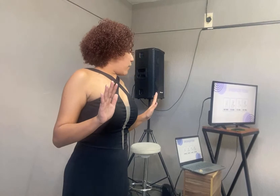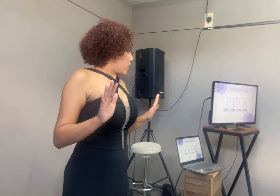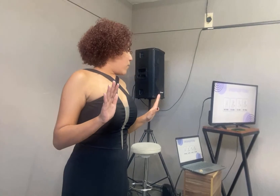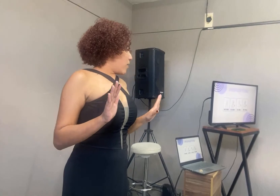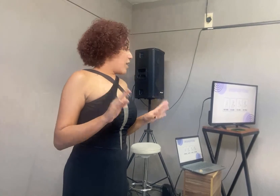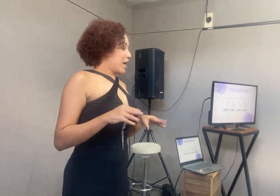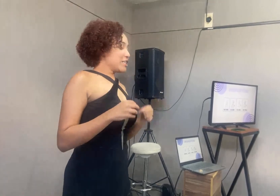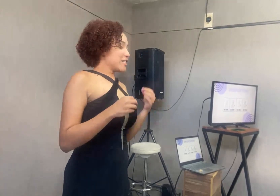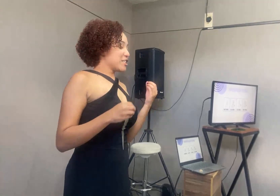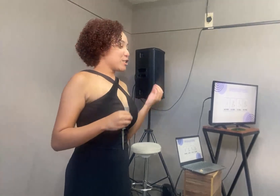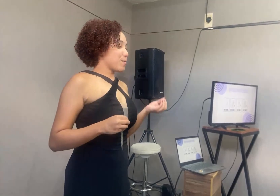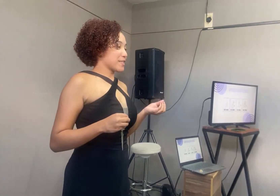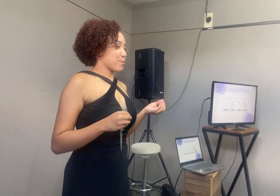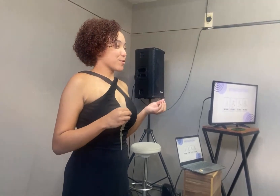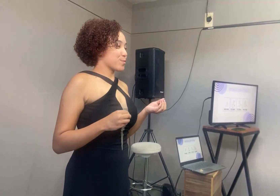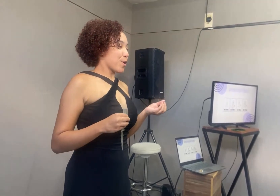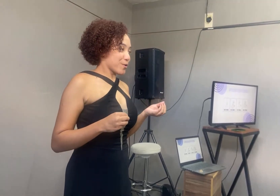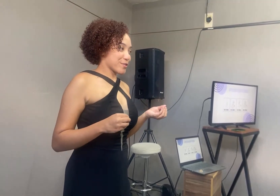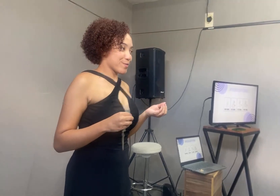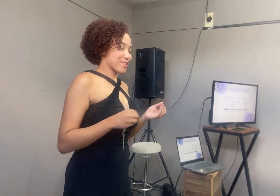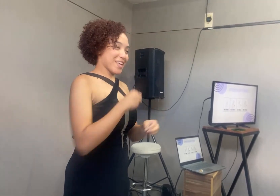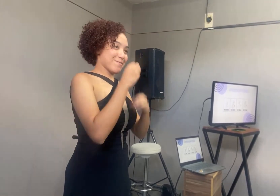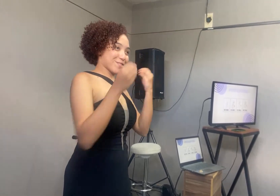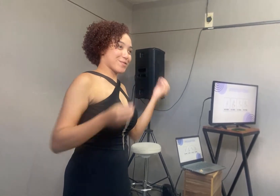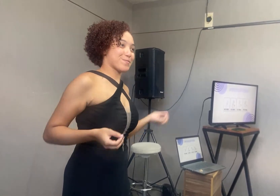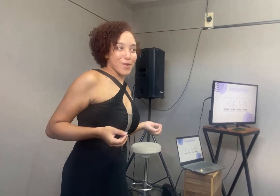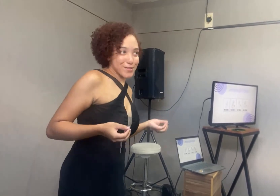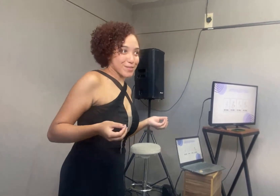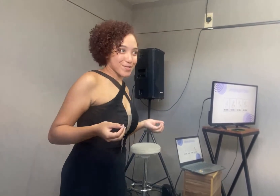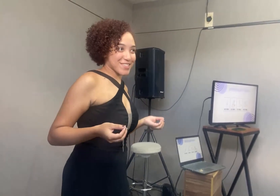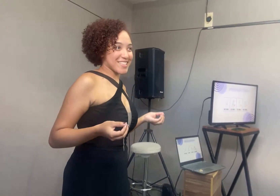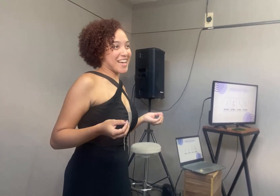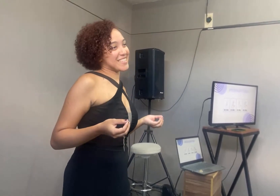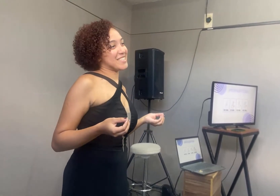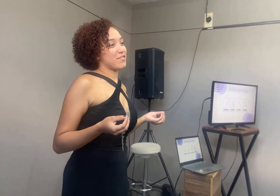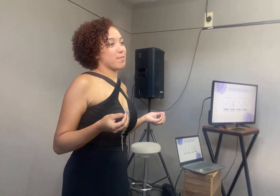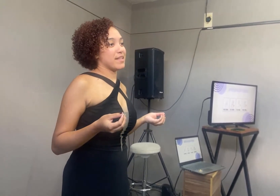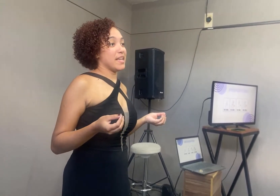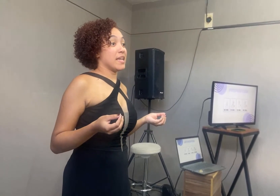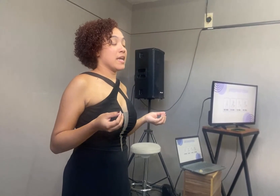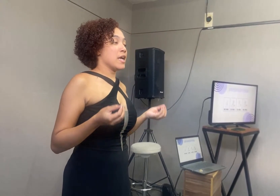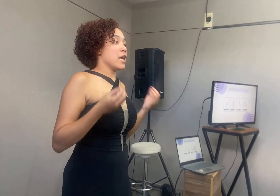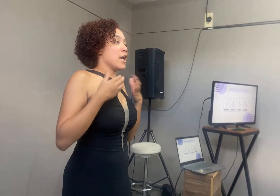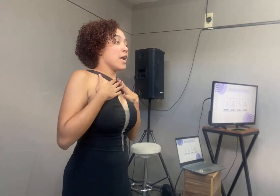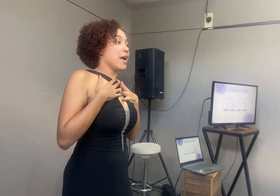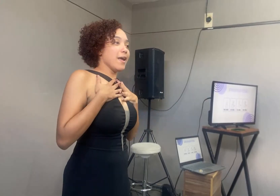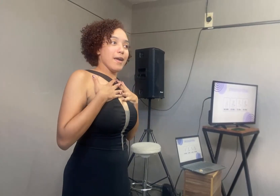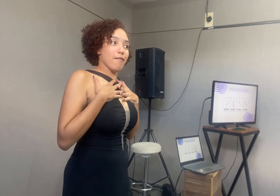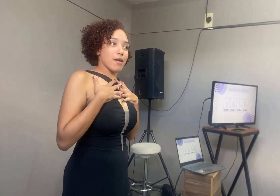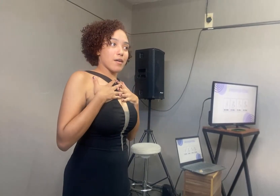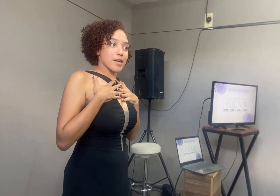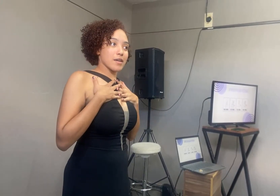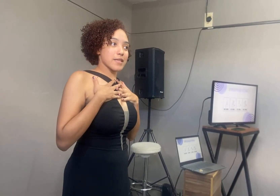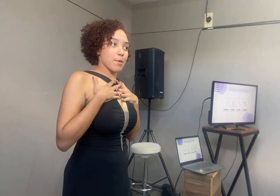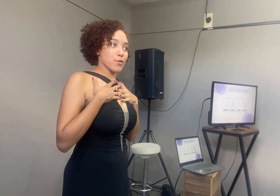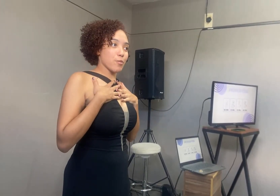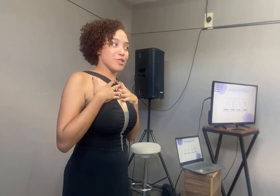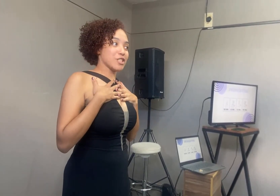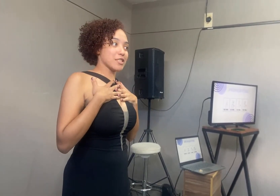Então, antes da gente passar para os próximos, né, os próximos sinais que a gente vai aprender, eu agora quero saber o nome de